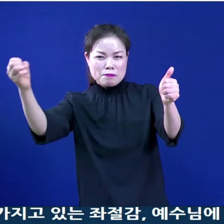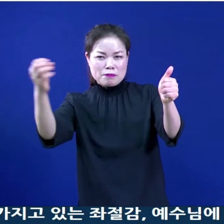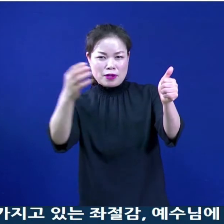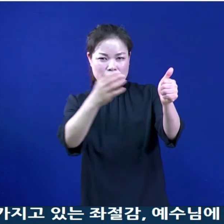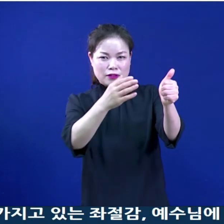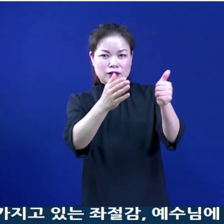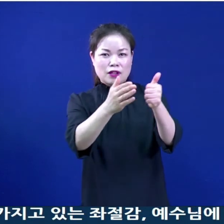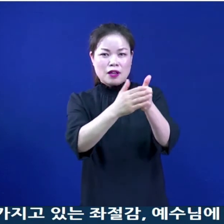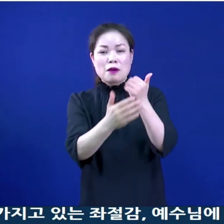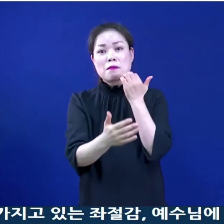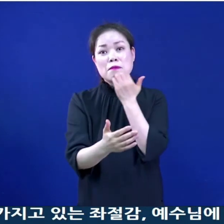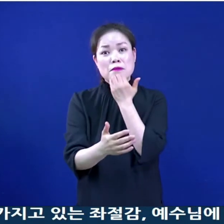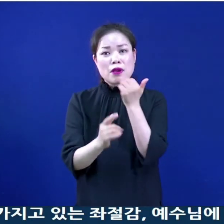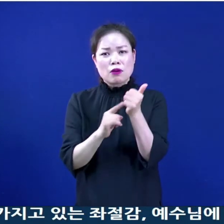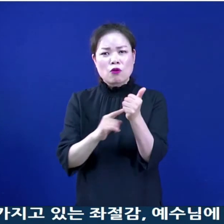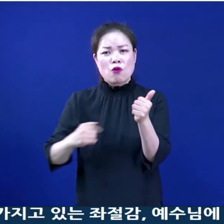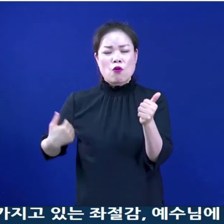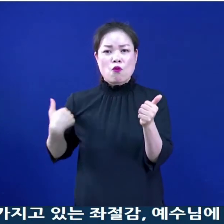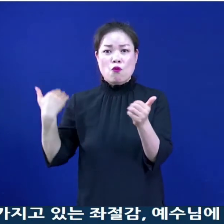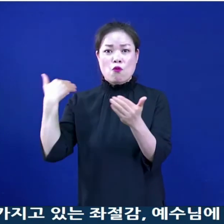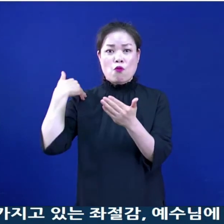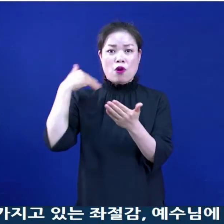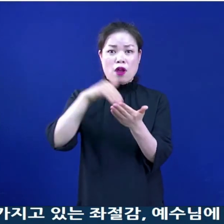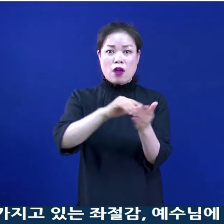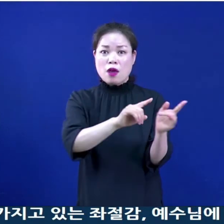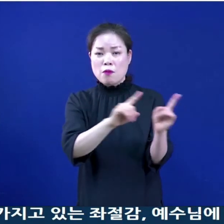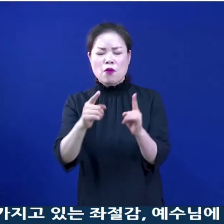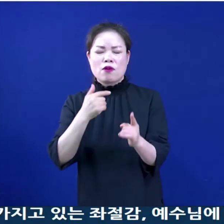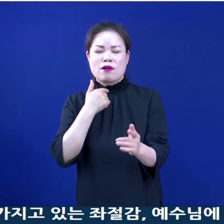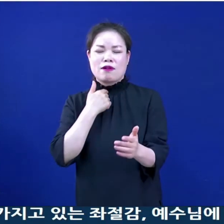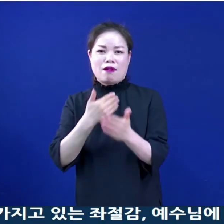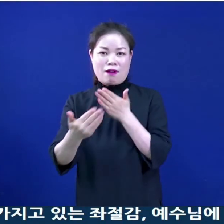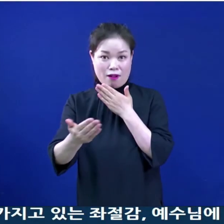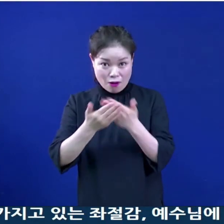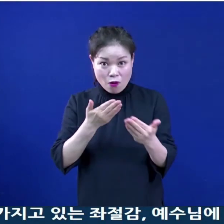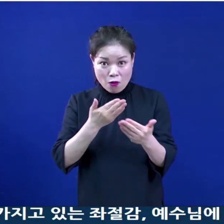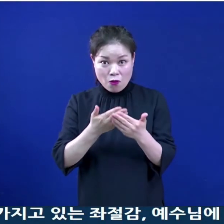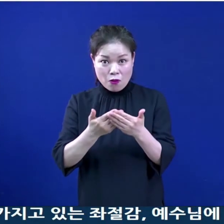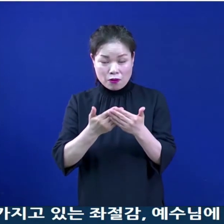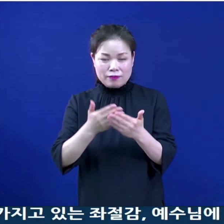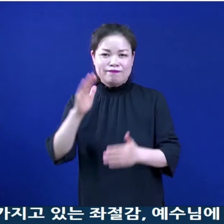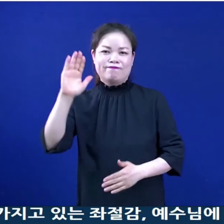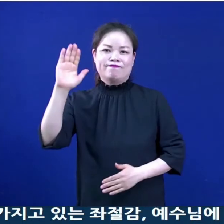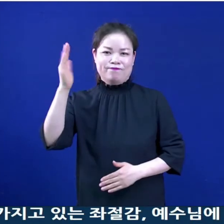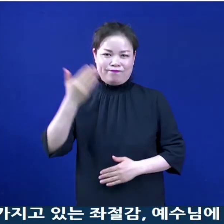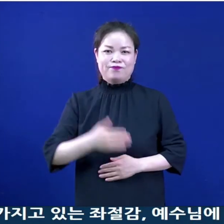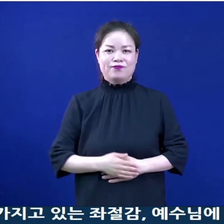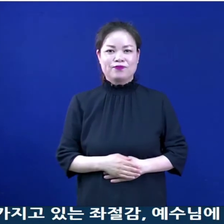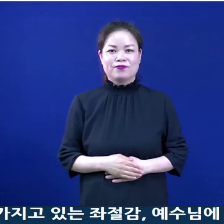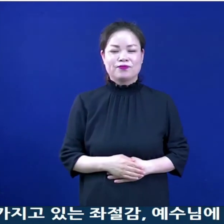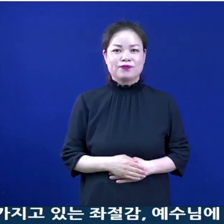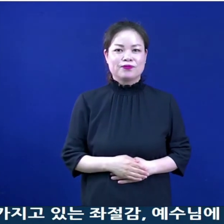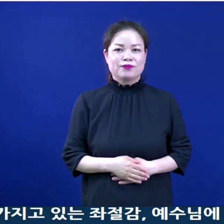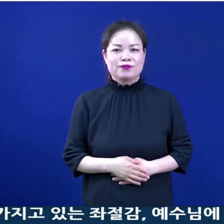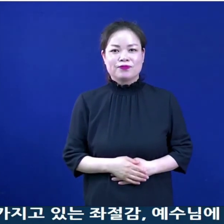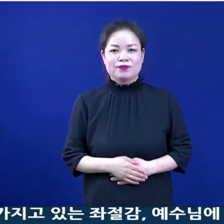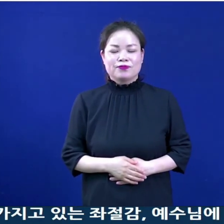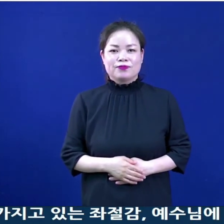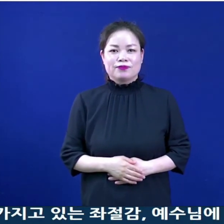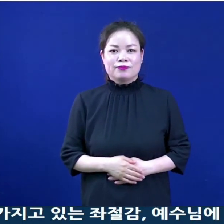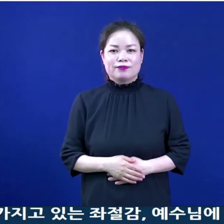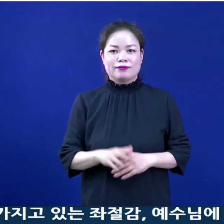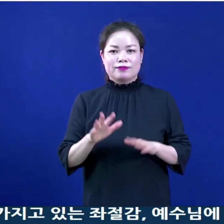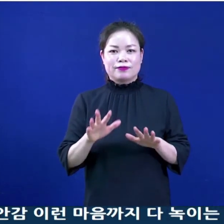비춰지면서 베드로가 회복을 맛보게 되었다는 사실입니다.